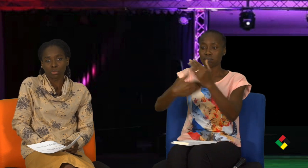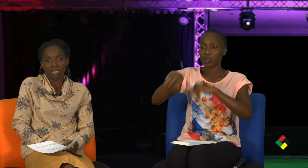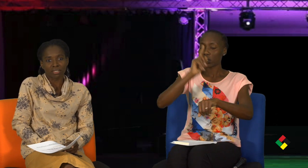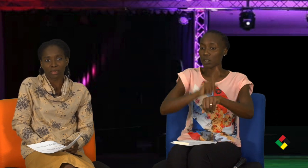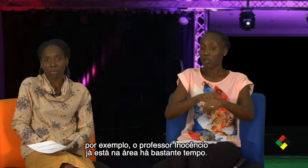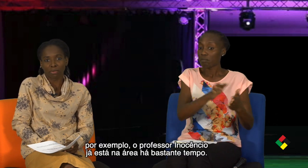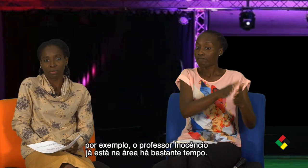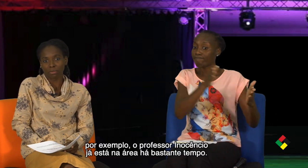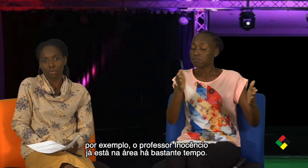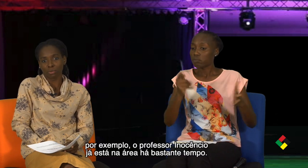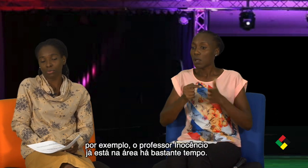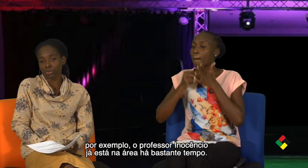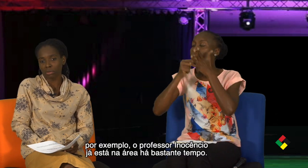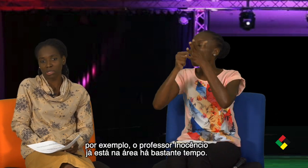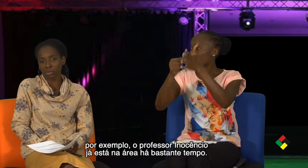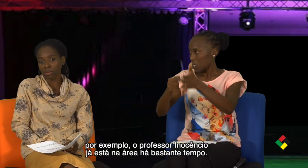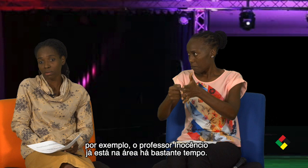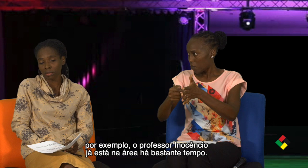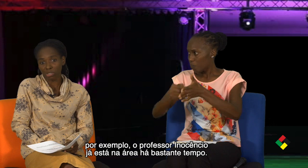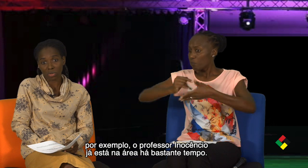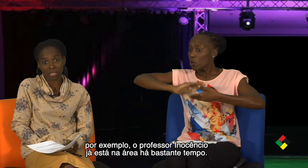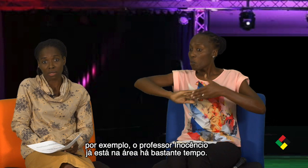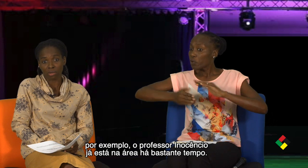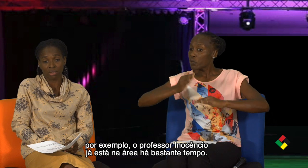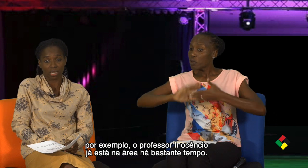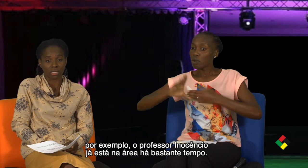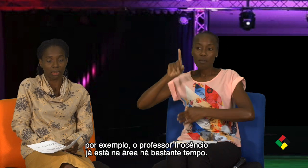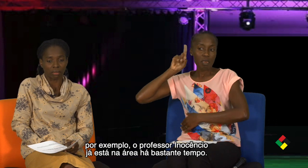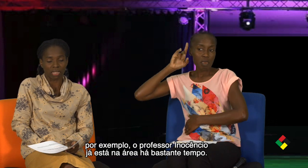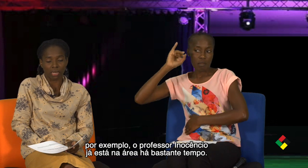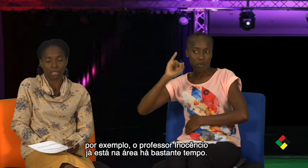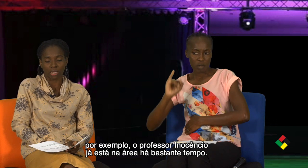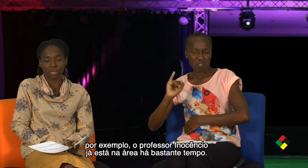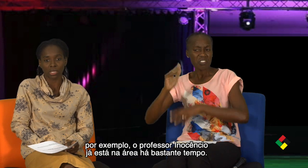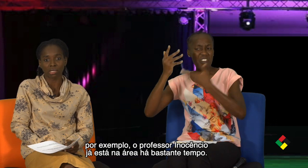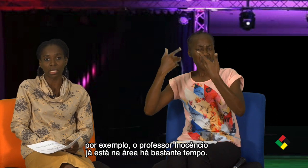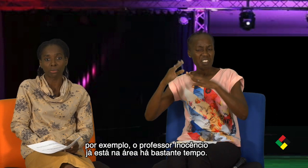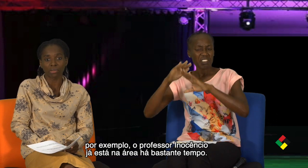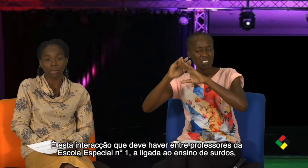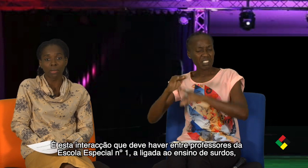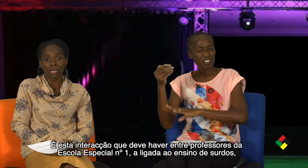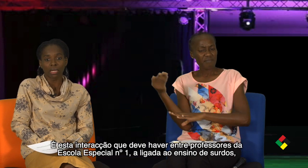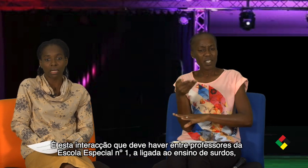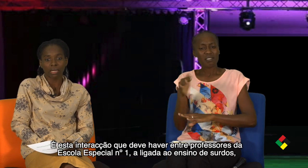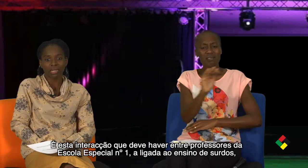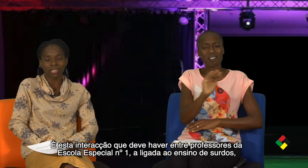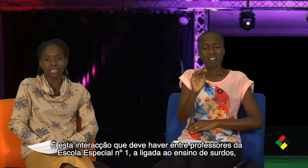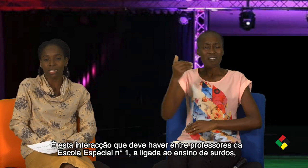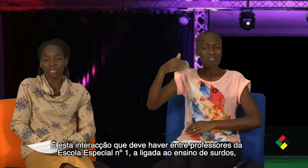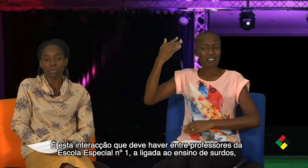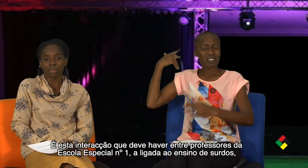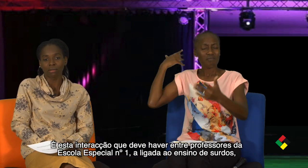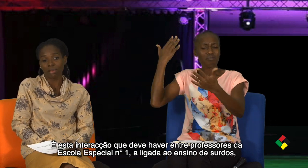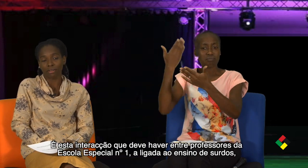Por exemplo, o professor Inocêncio, ele já está na área já há bastante tempo. Então, é esta interação que deve